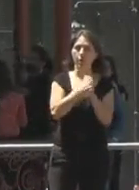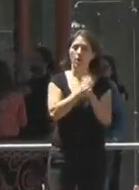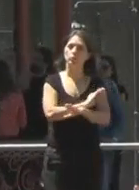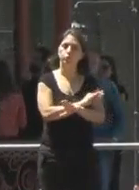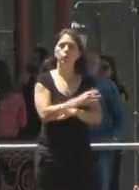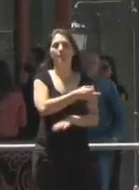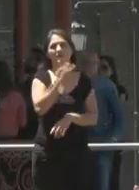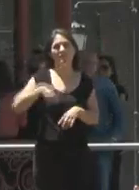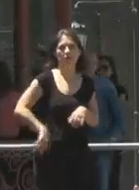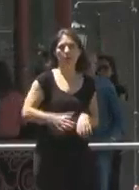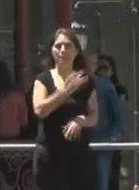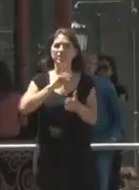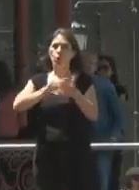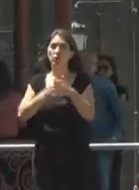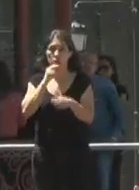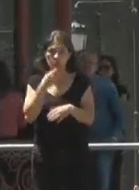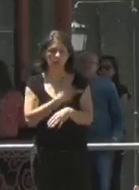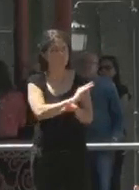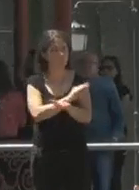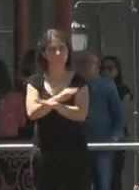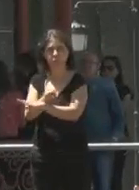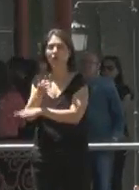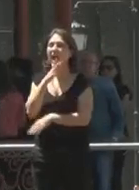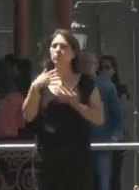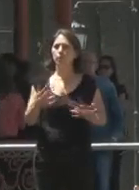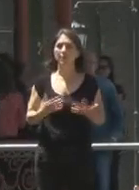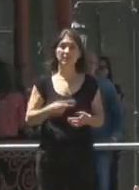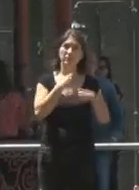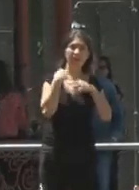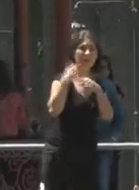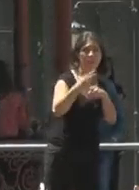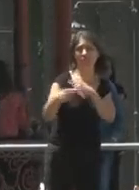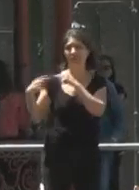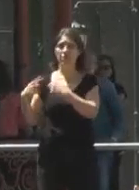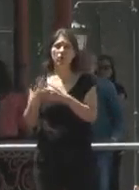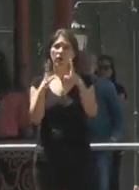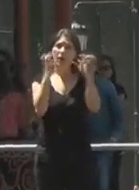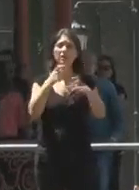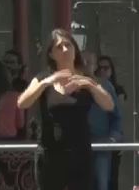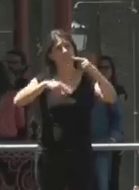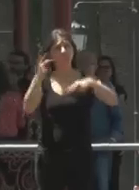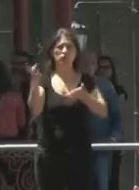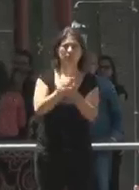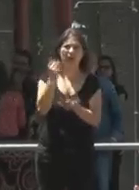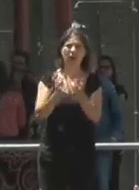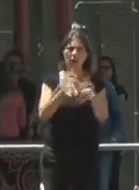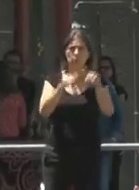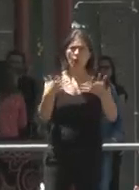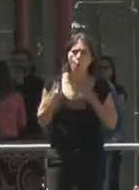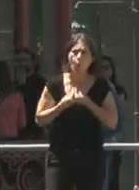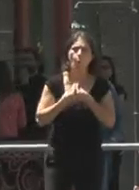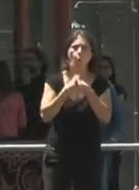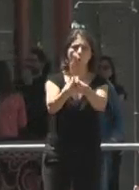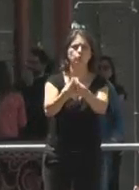salarios y los contratos de los nietos. Hay que reconstruir el acuerdo entre generaciones. Hay que ir juntos a votar, en familia,